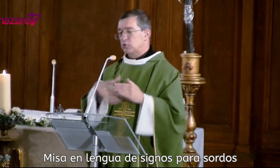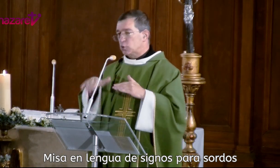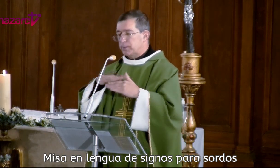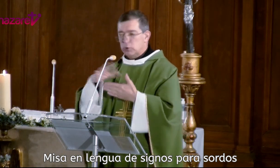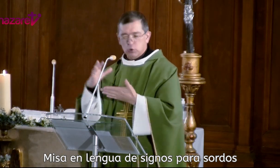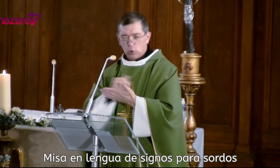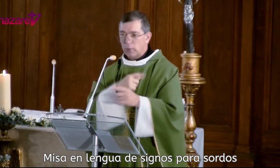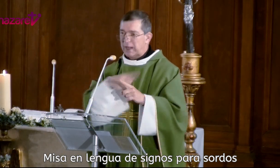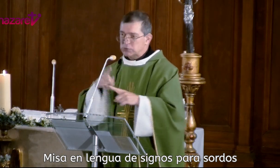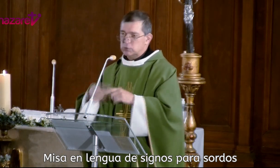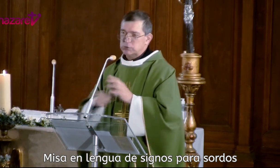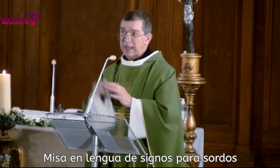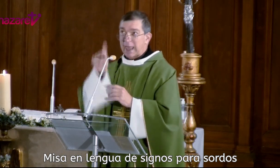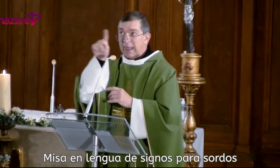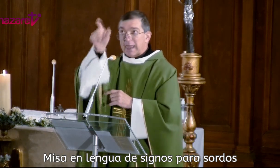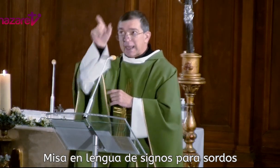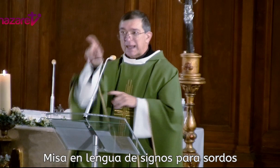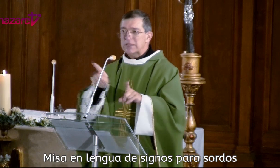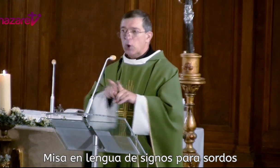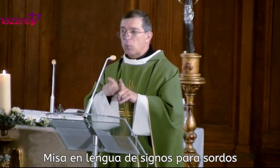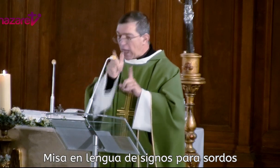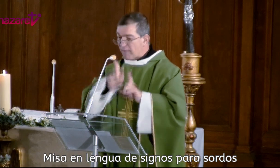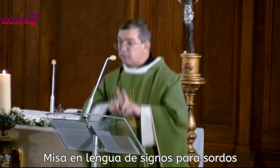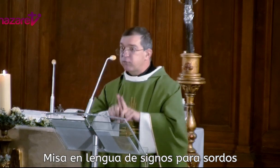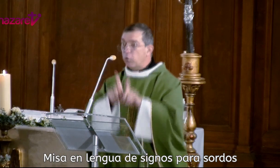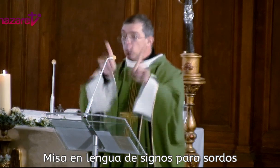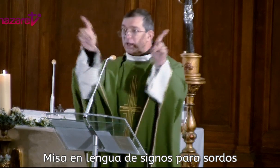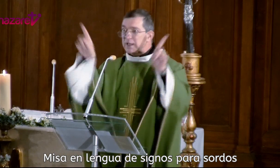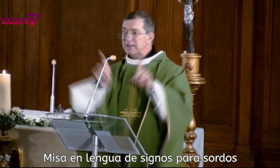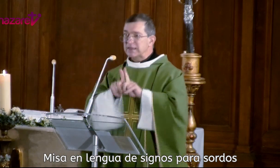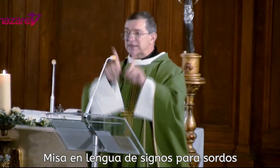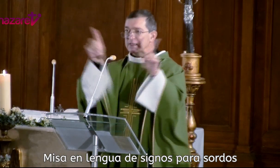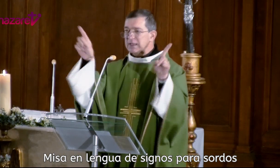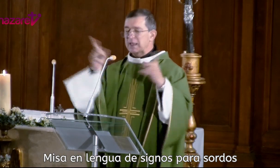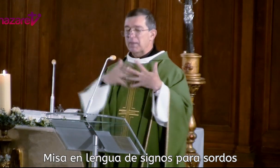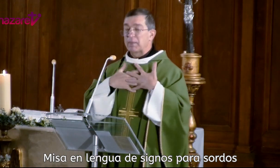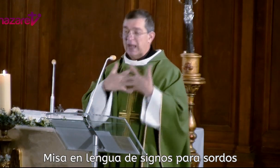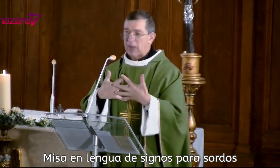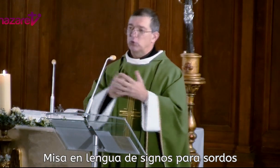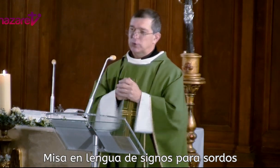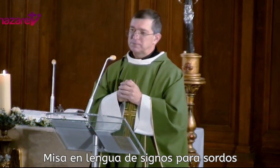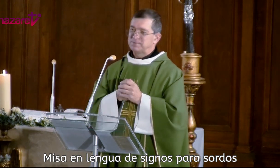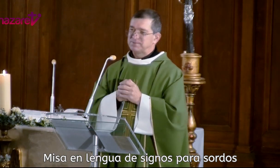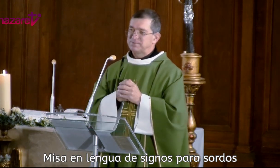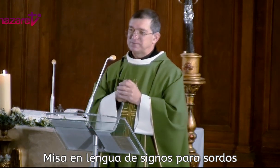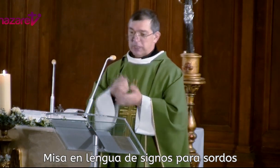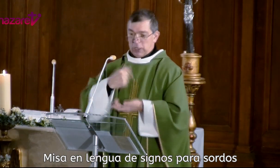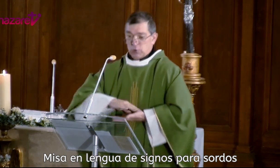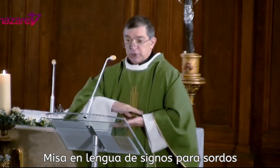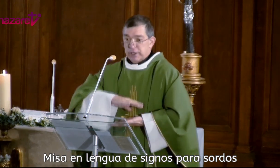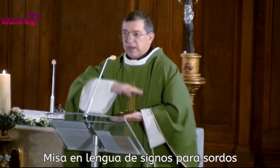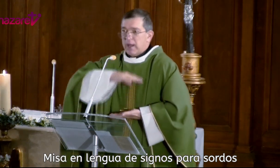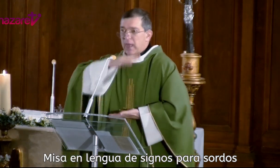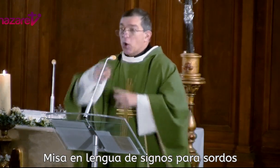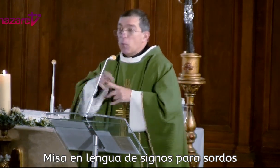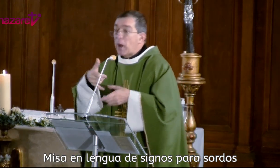sobre todas las cosas. Él es como la fuente del amor que nos llena como la